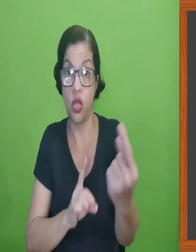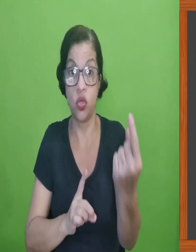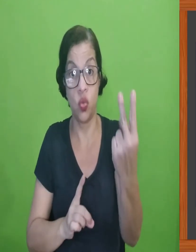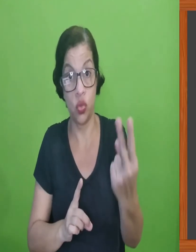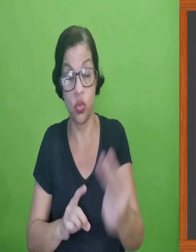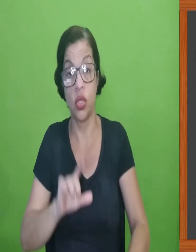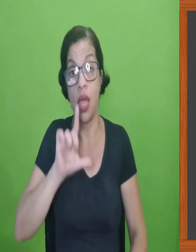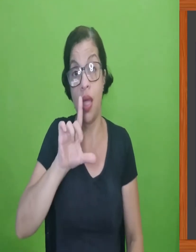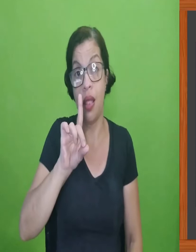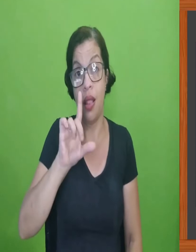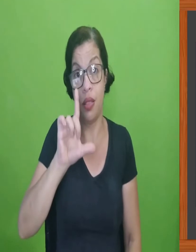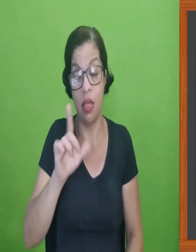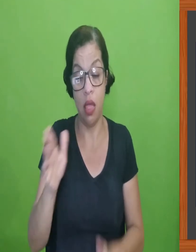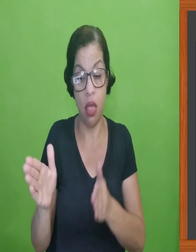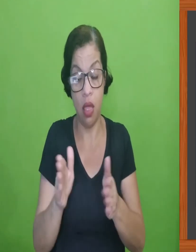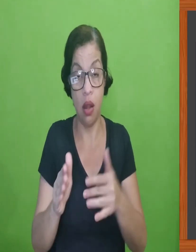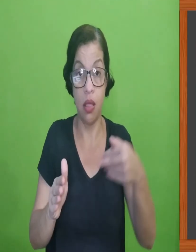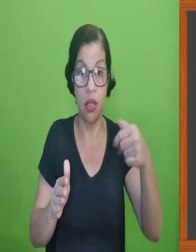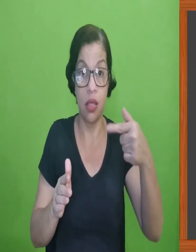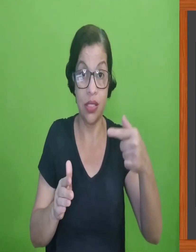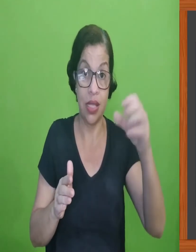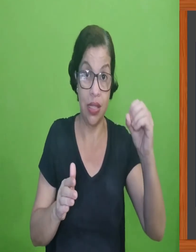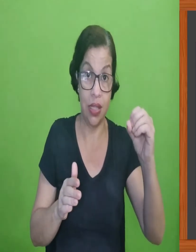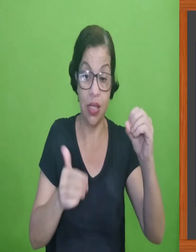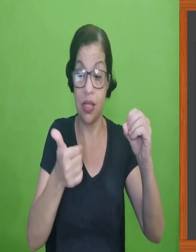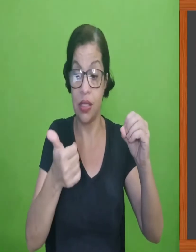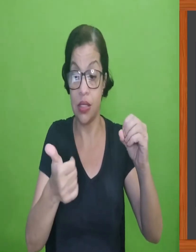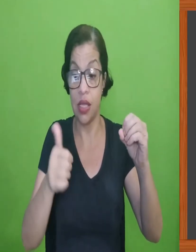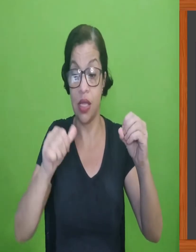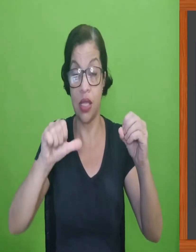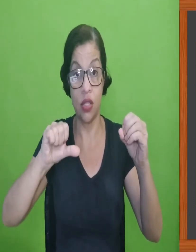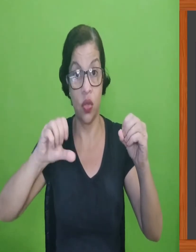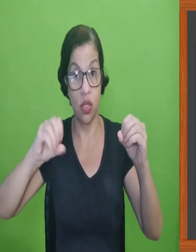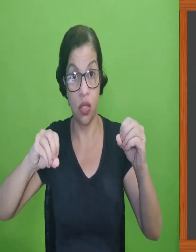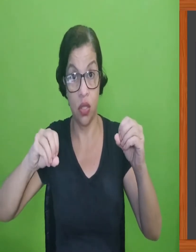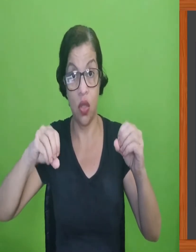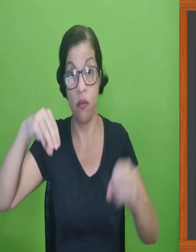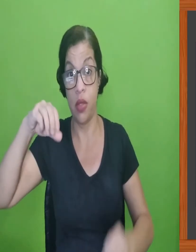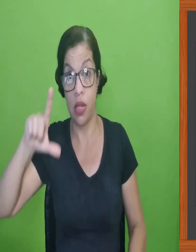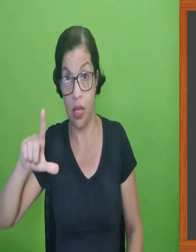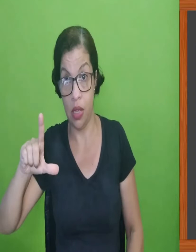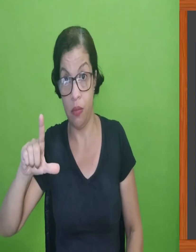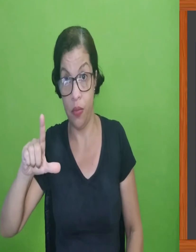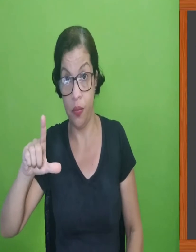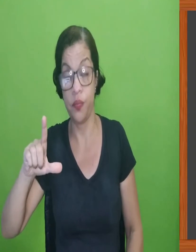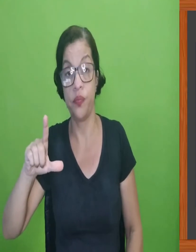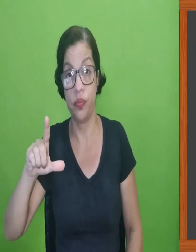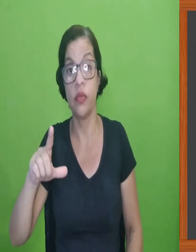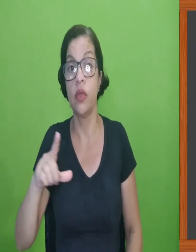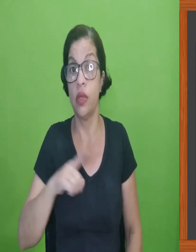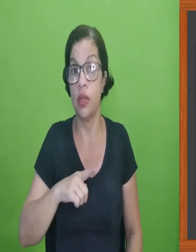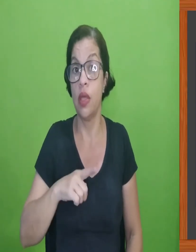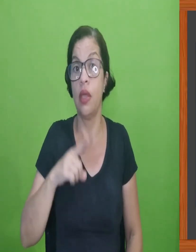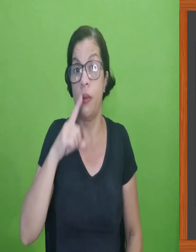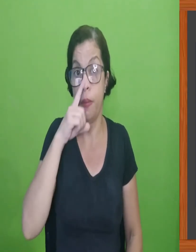com LDL colesterol entre 70 e 189 mg por decilitro e com estratificadores